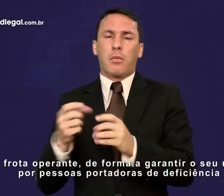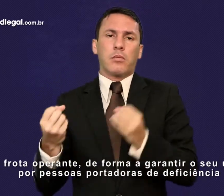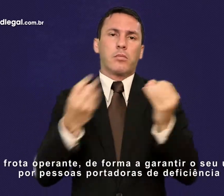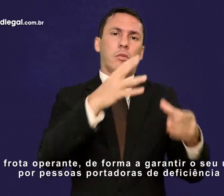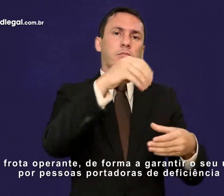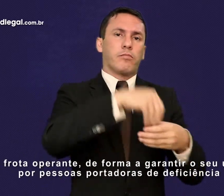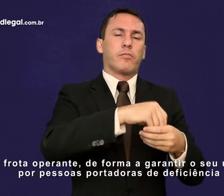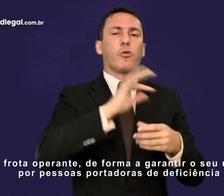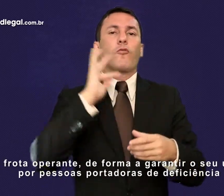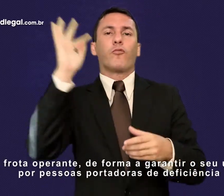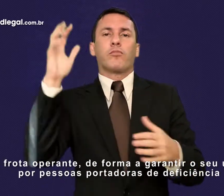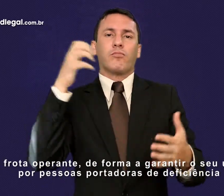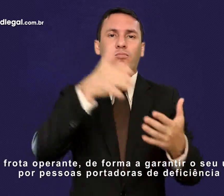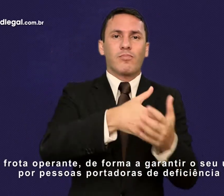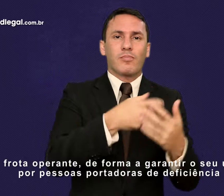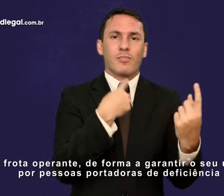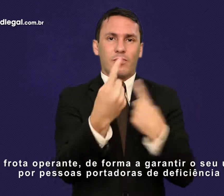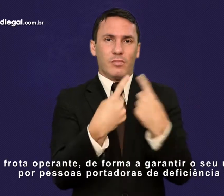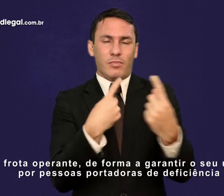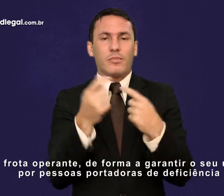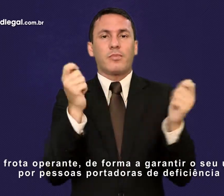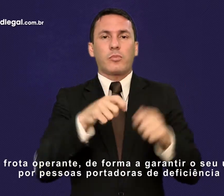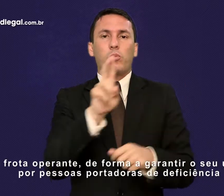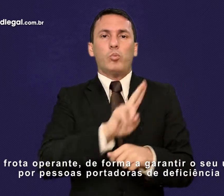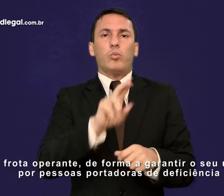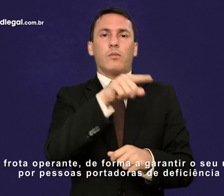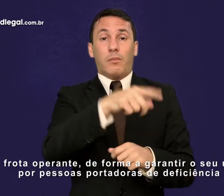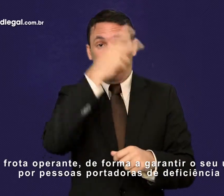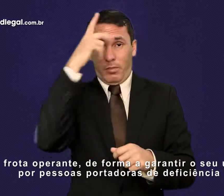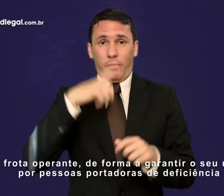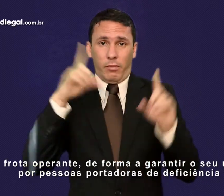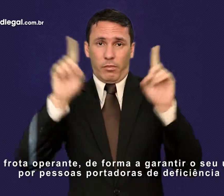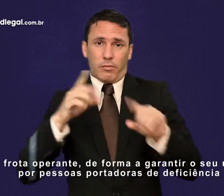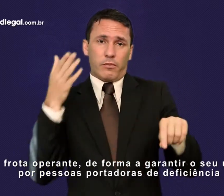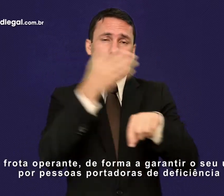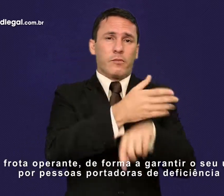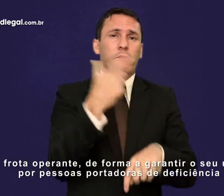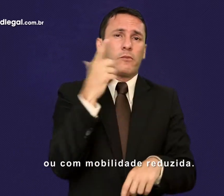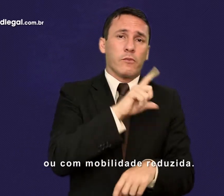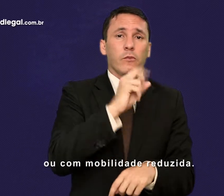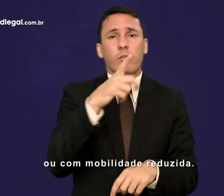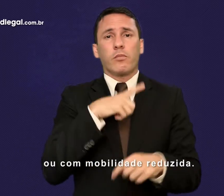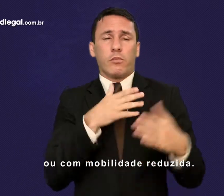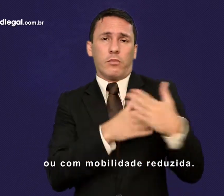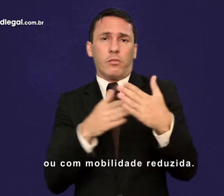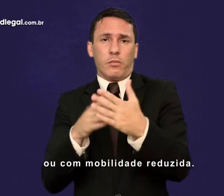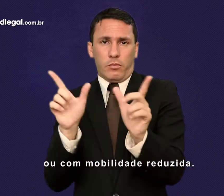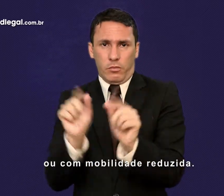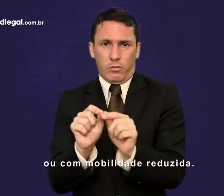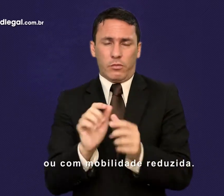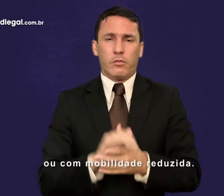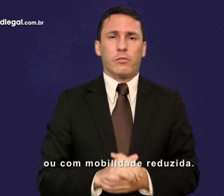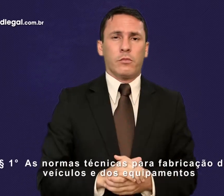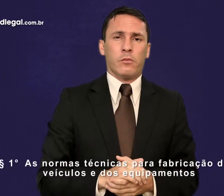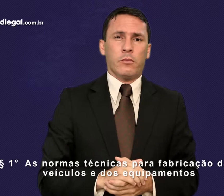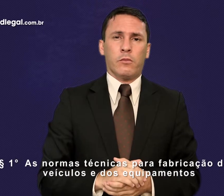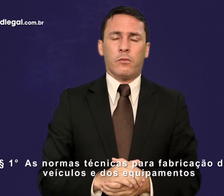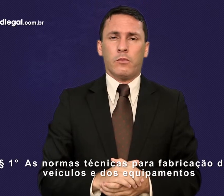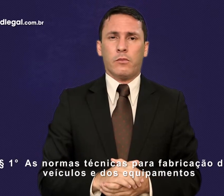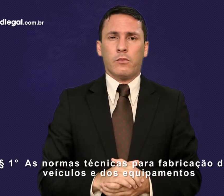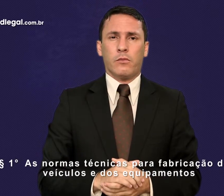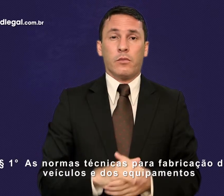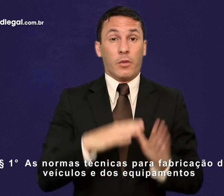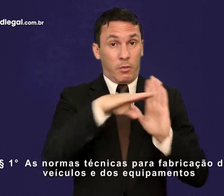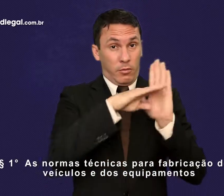integrar a frota operante de forma a garantir o seu uso por pessoas portadoras de deficiência ou com mobilidade reduzida.